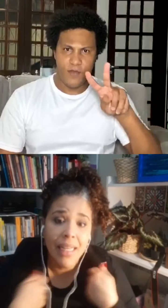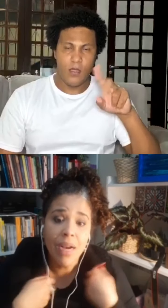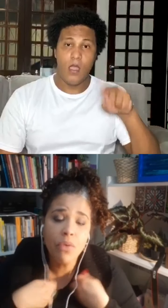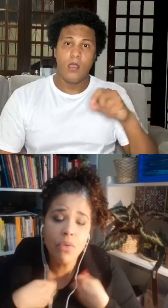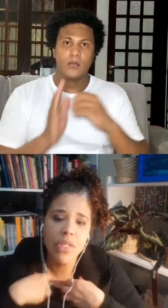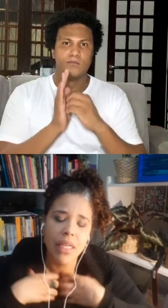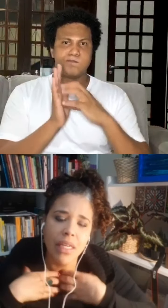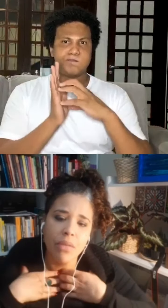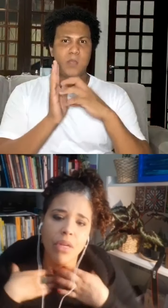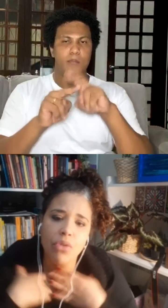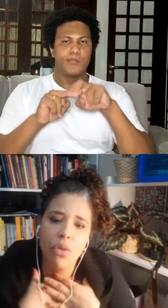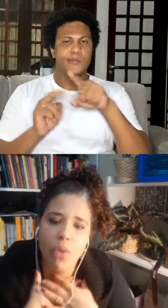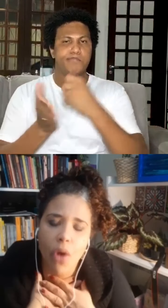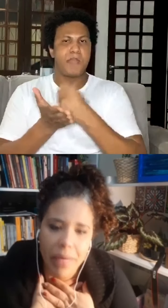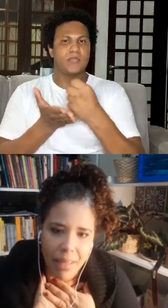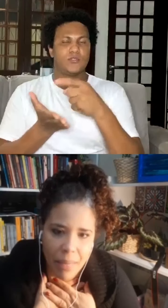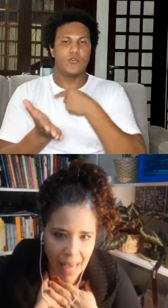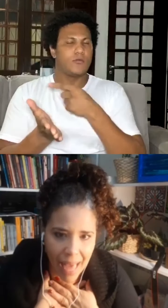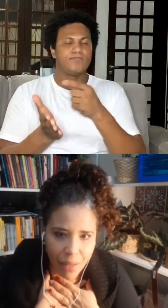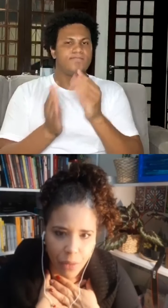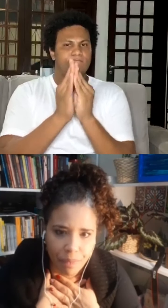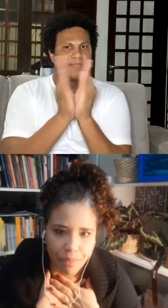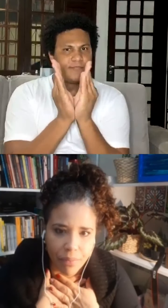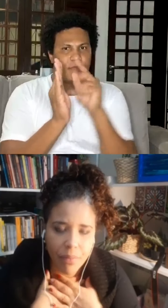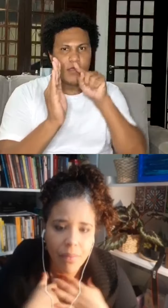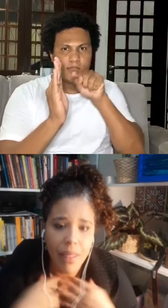não conseguiram ter o seu colo examinado.